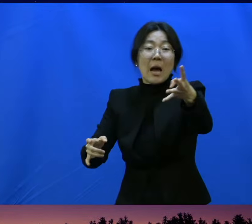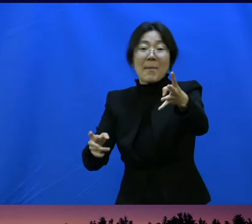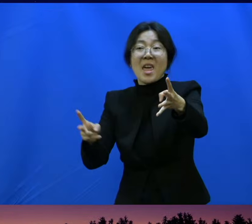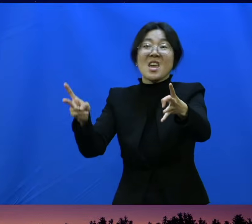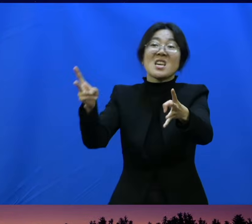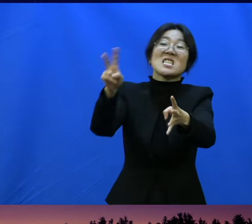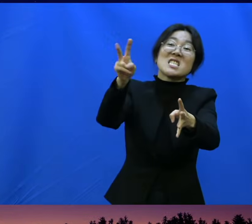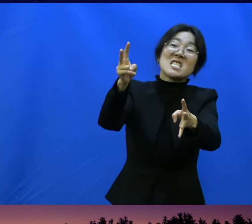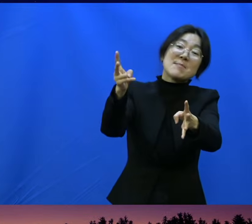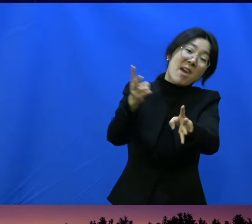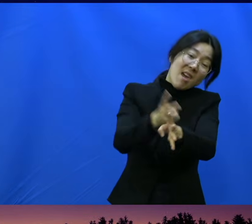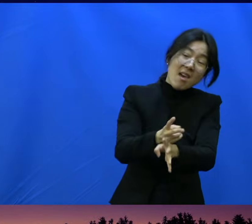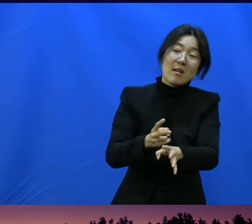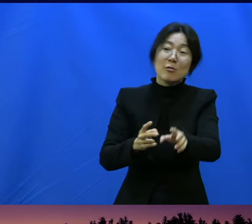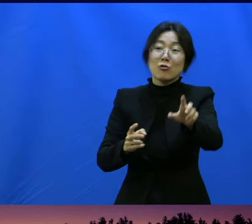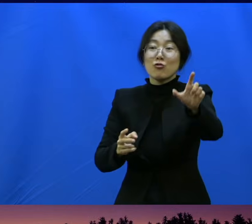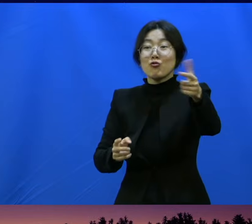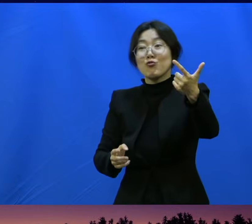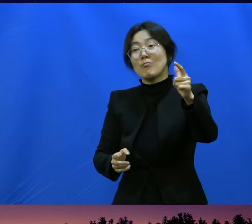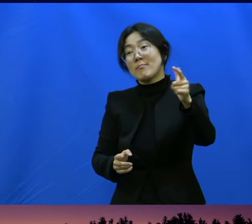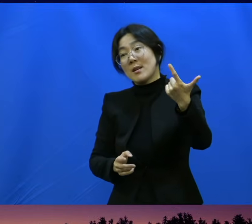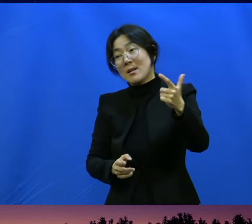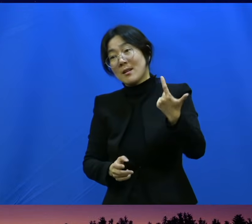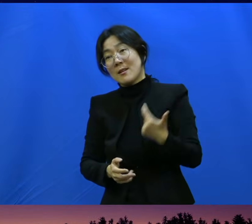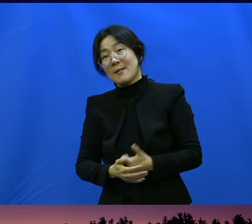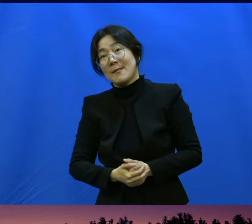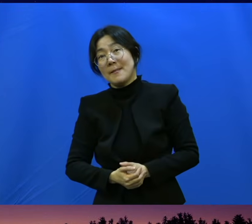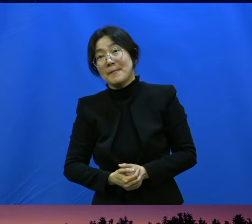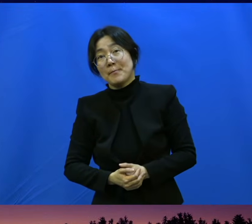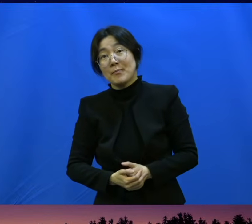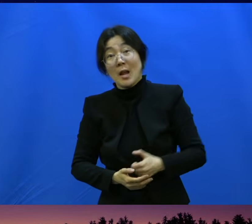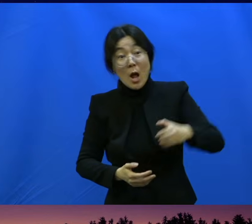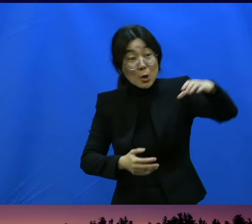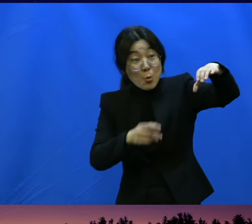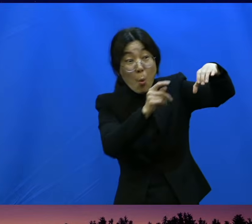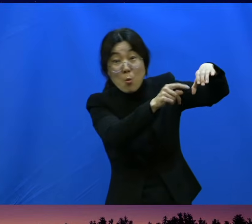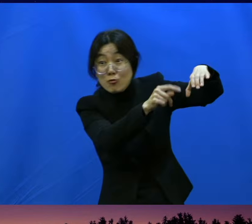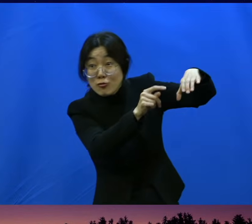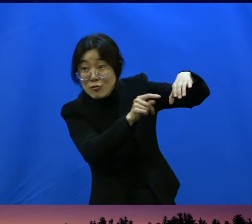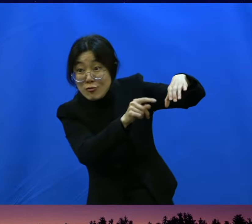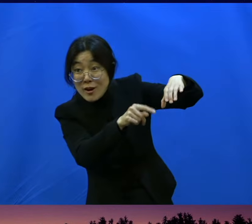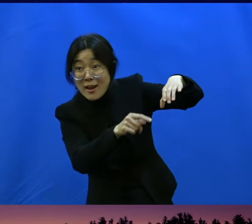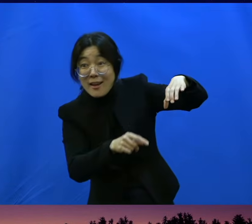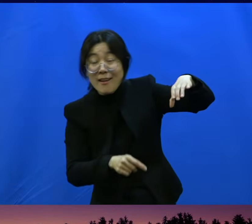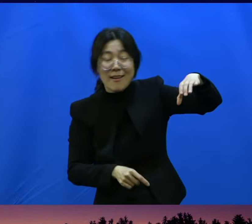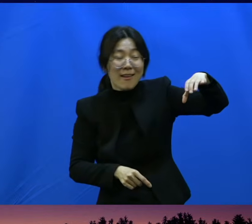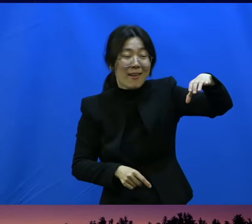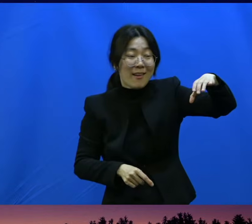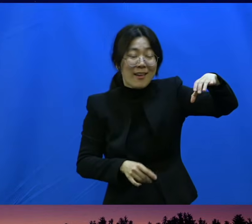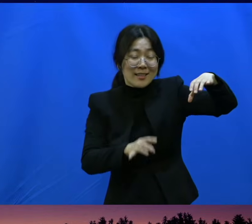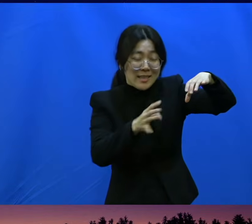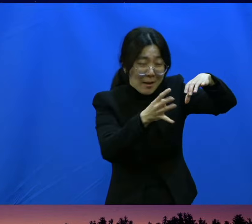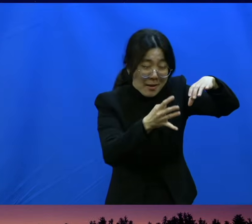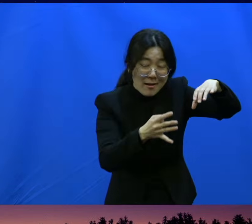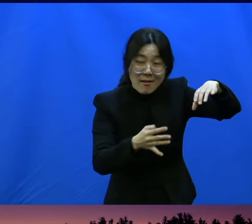혼란 그 자체였습니다. 동굴이 아무리 커도 그렇지 400명이 모여 함께 어떻게 해요? 먹을 게 뭐 충분했겠습니까,